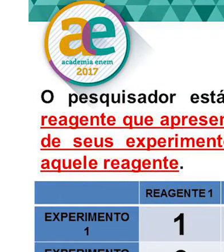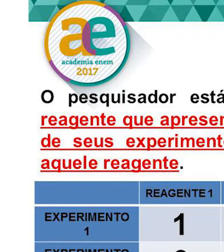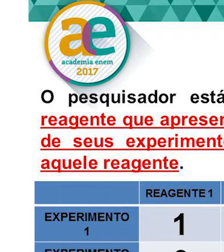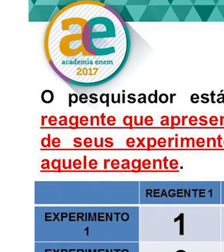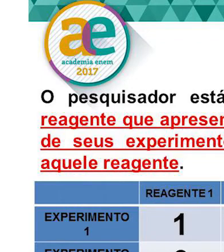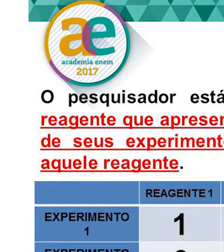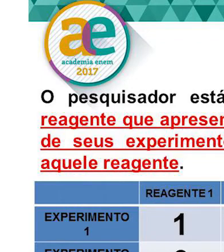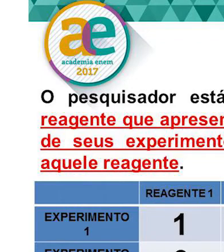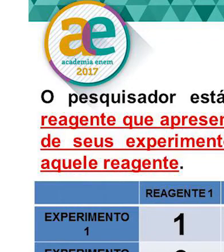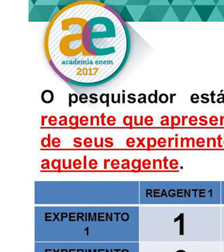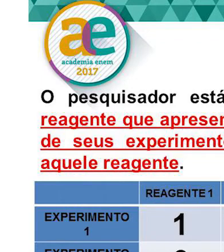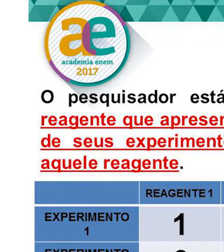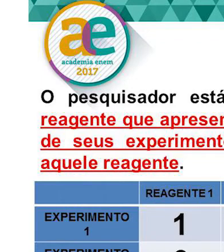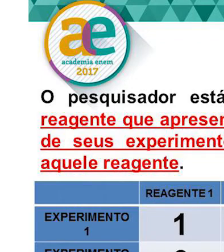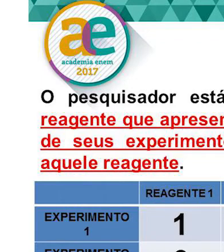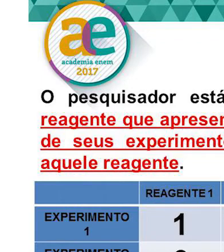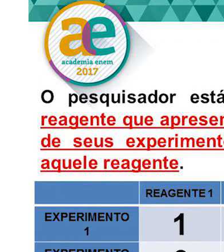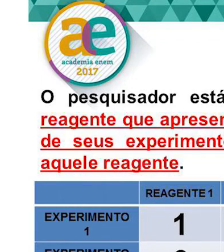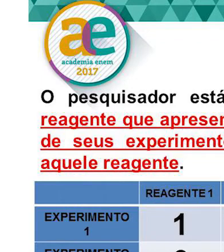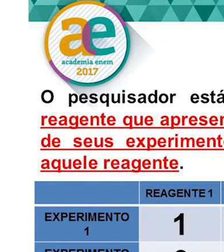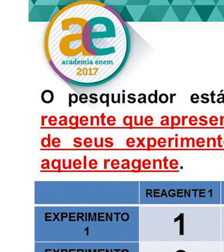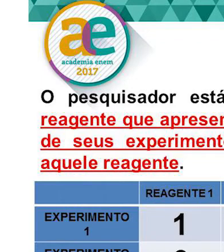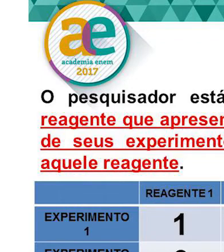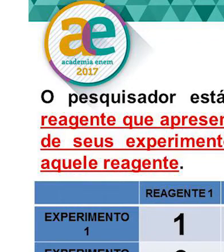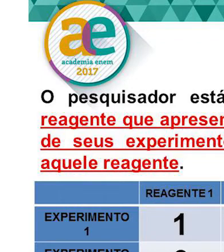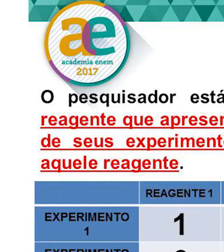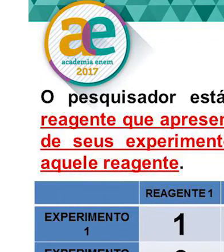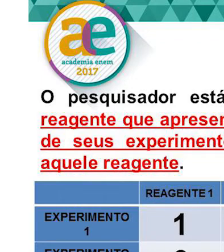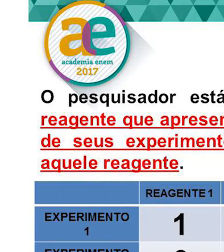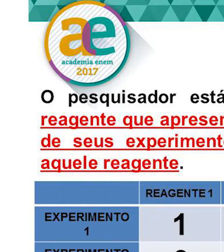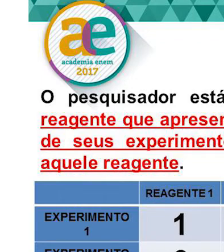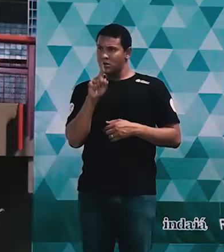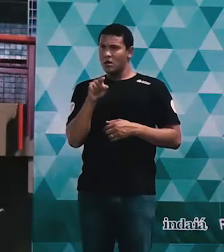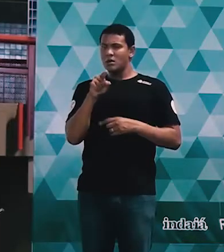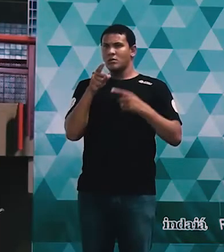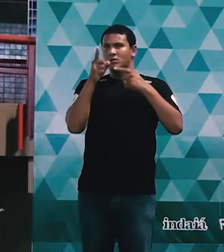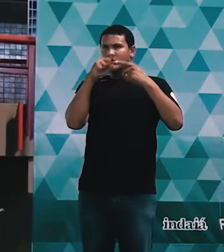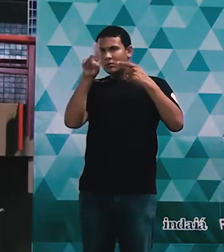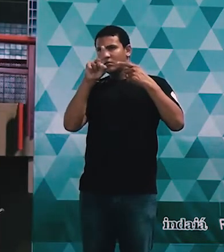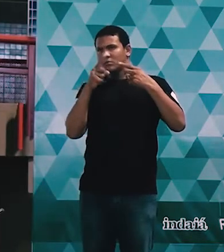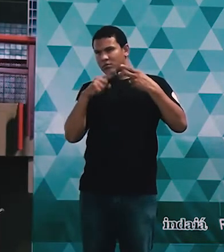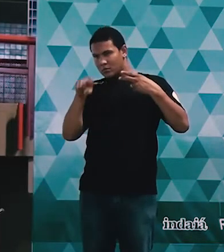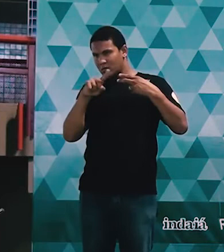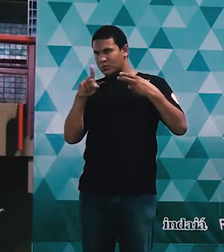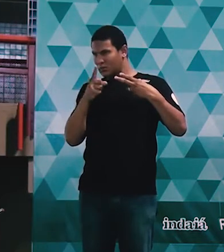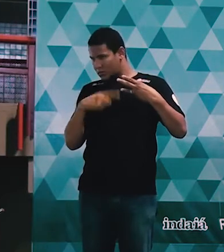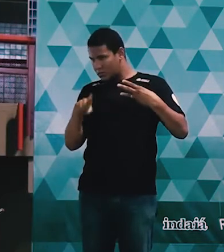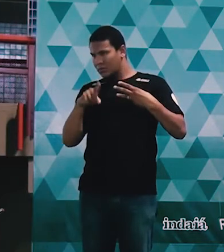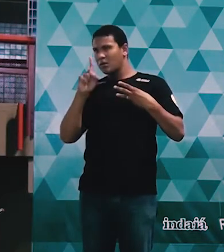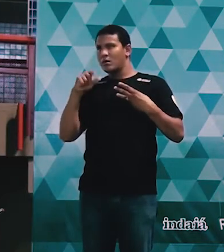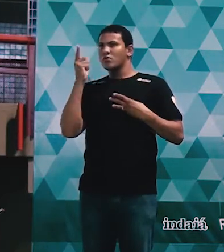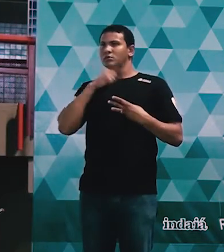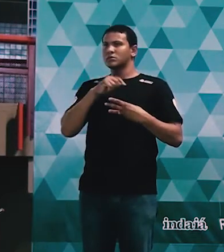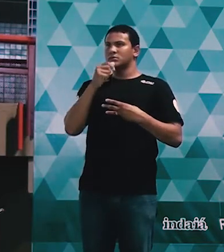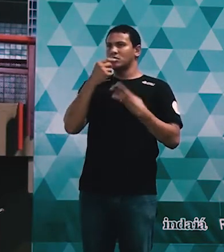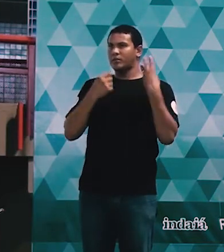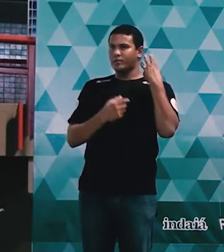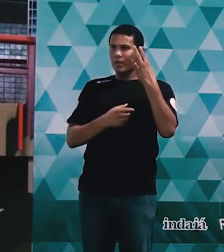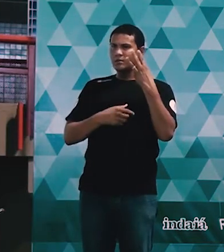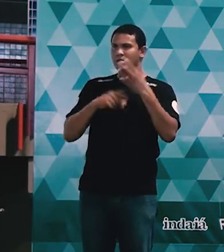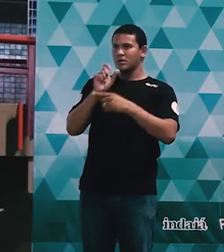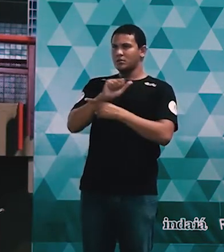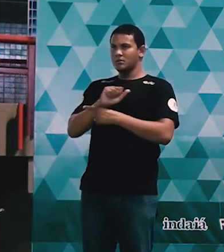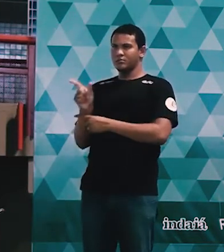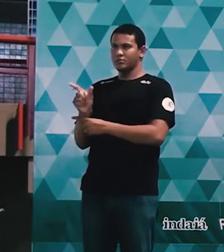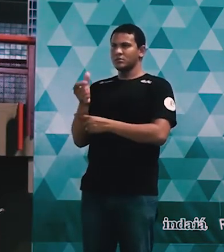esses? O 9, o 10 e o 11. Então, 9, 10 e 11. Esses são os valores maiores do que 6,6.